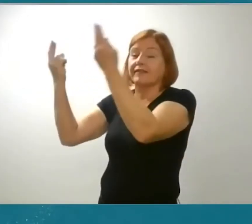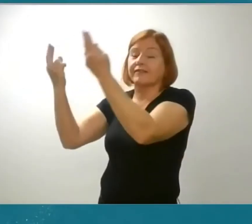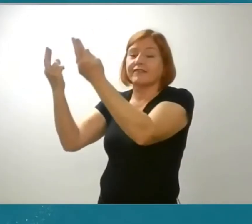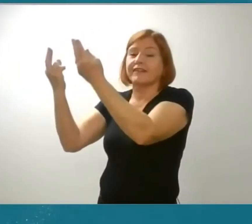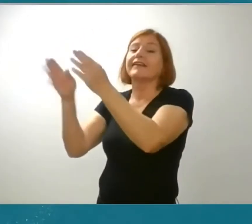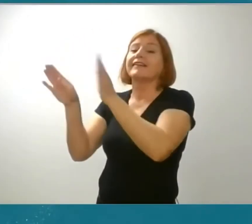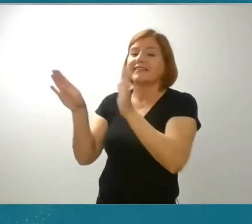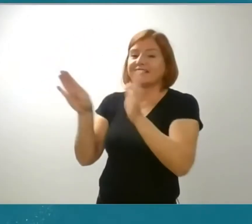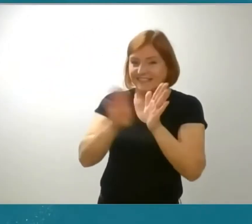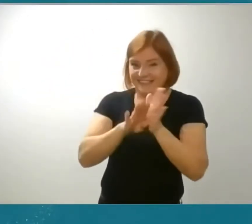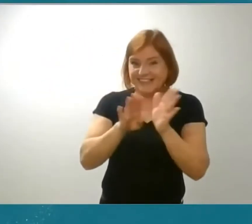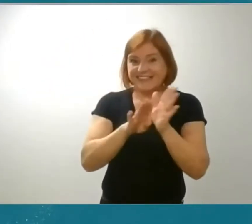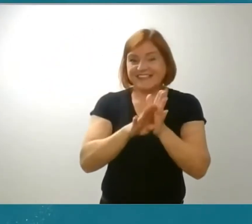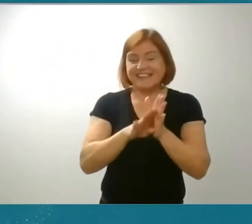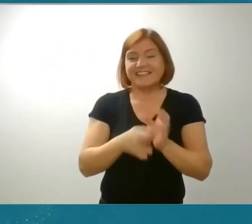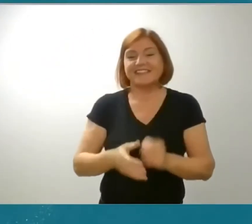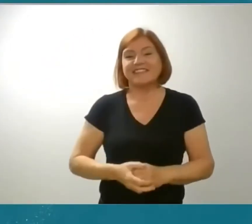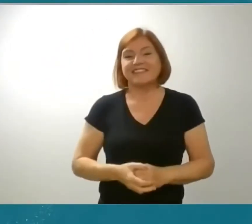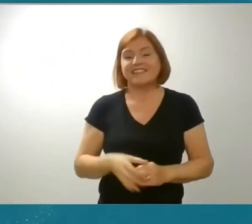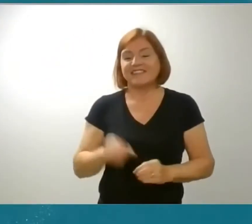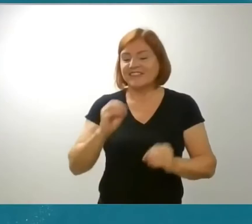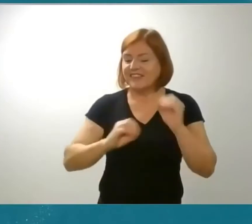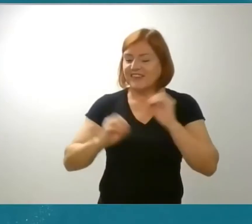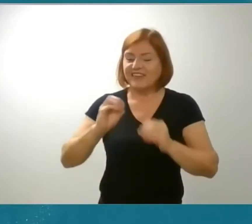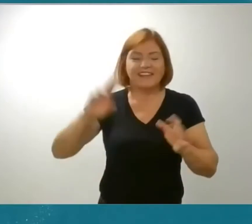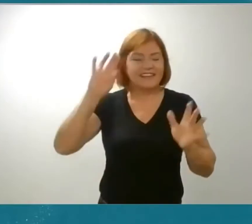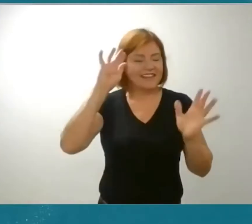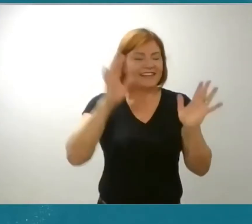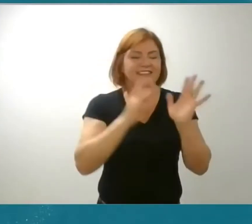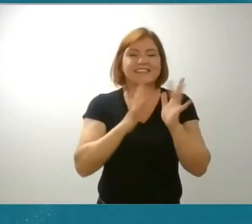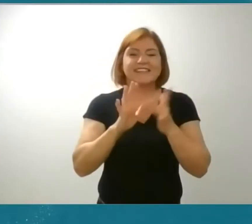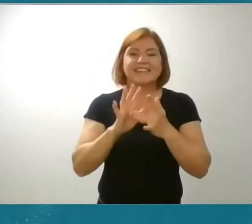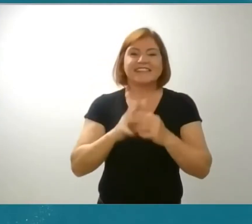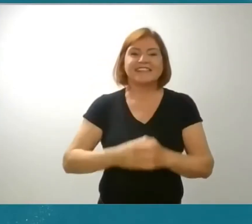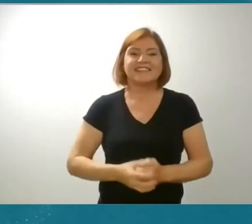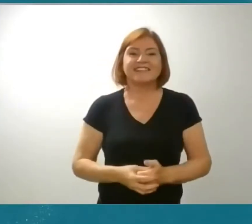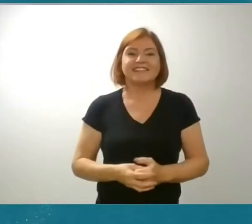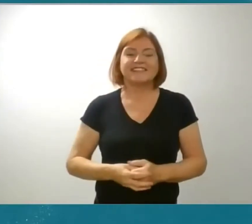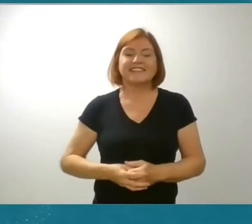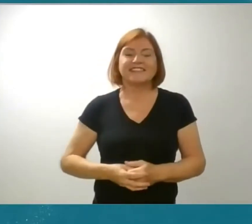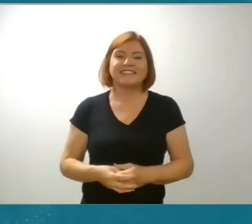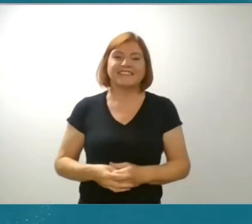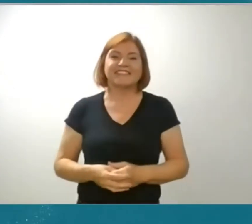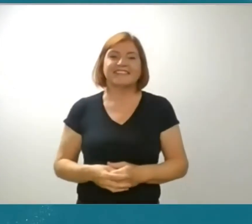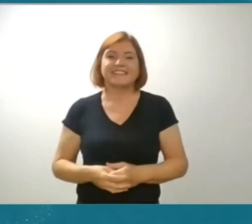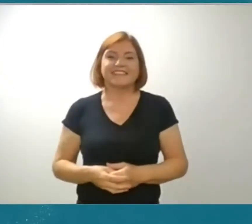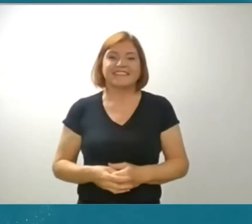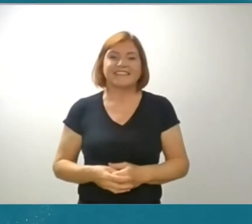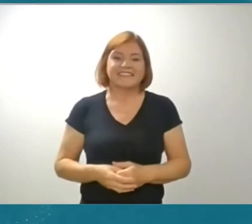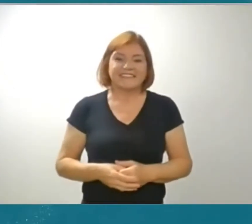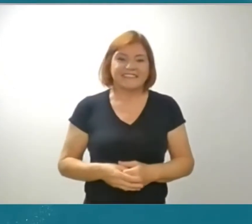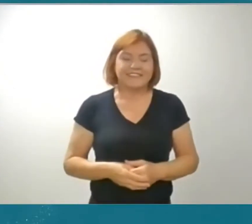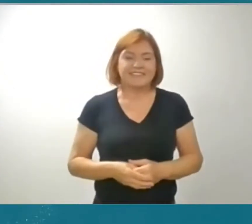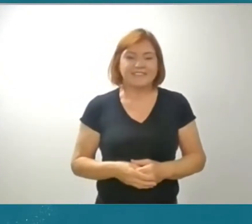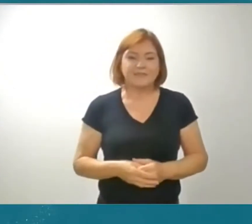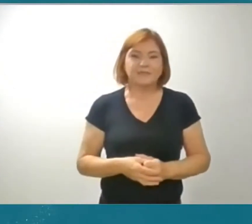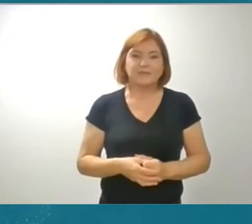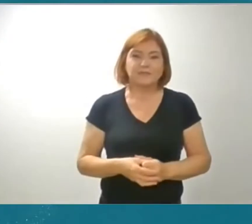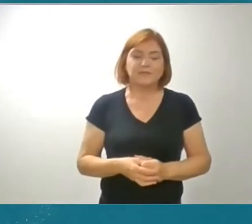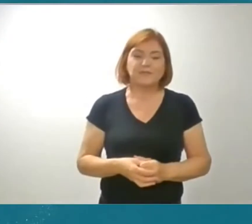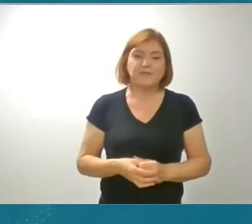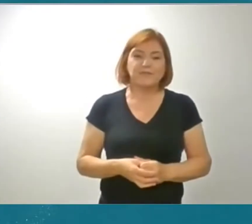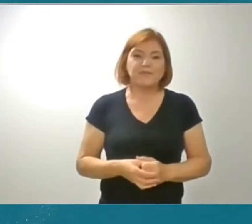nós não temos medo, irmãos, dos ataques do inimigo. Eu disse há pouco, não é isso? Nós passamos uns dias difíceis,